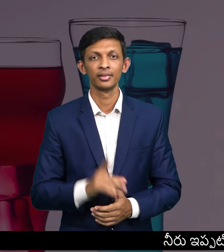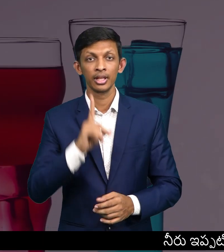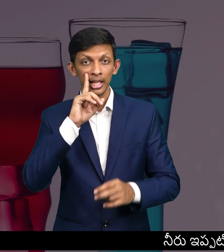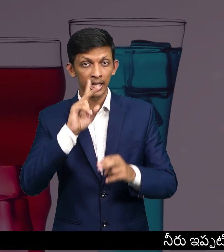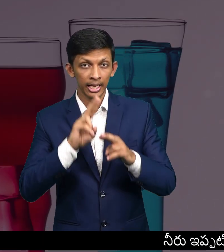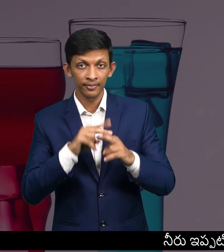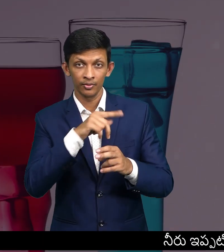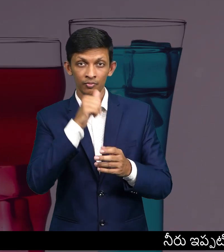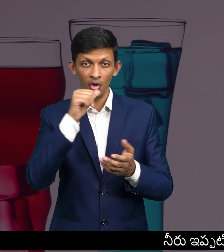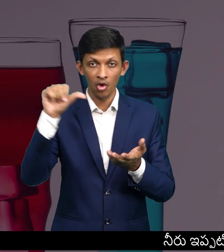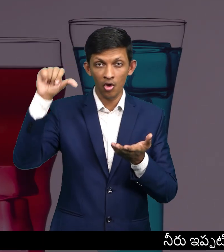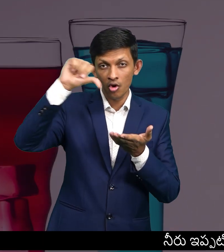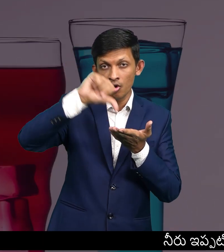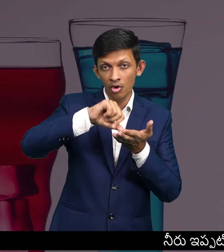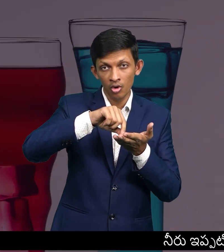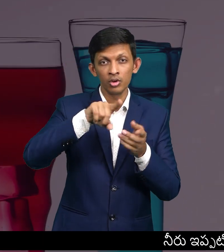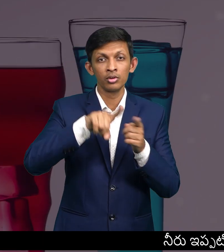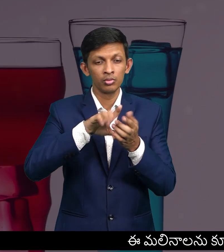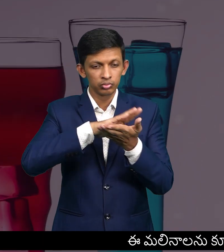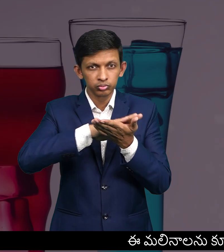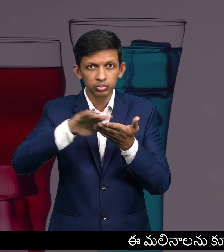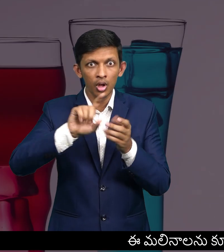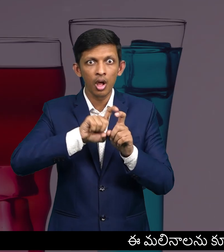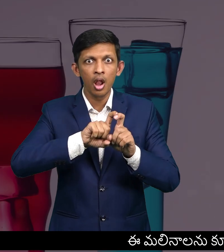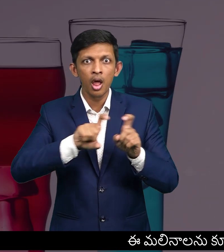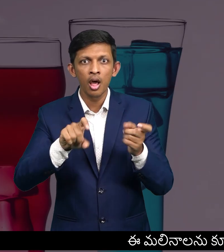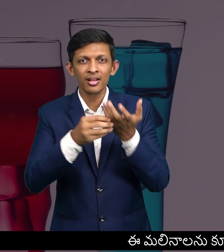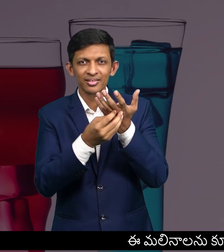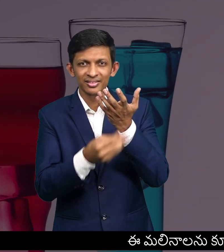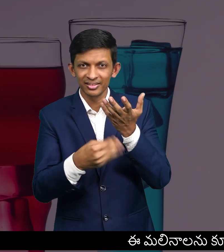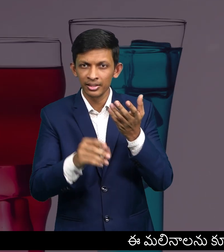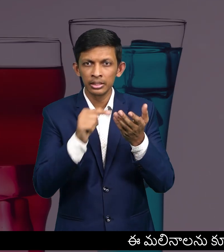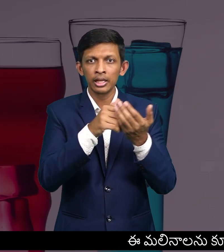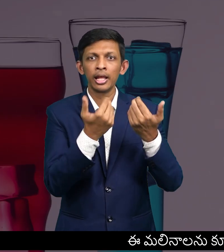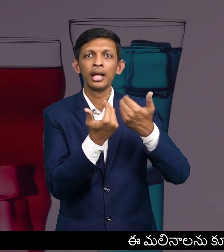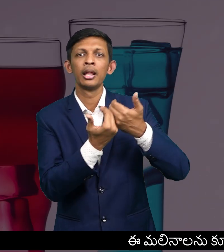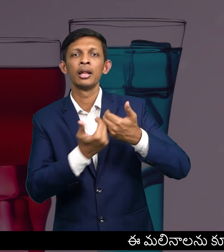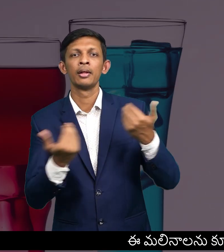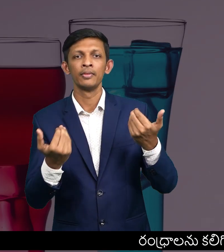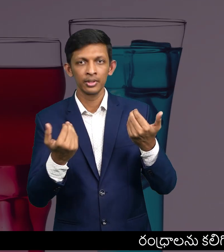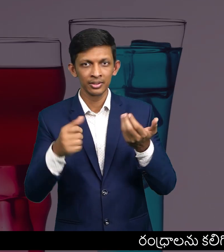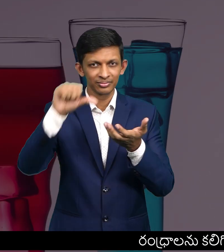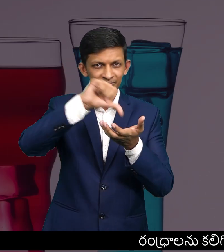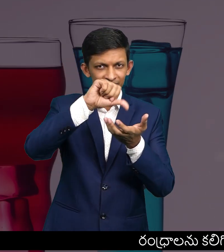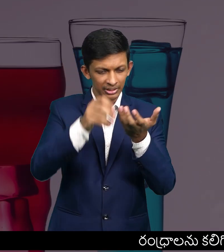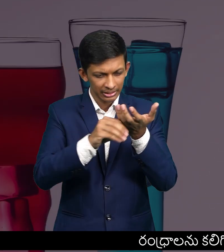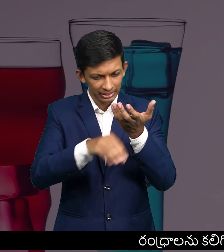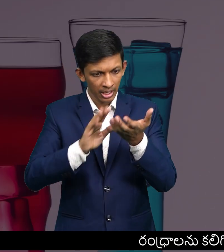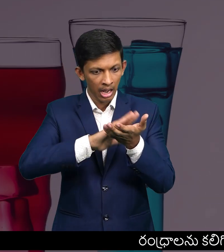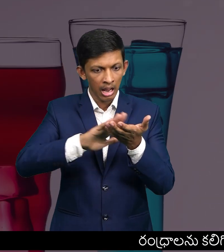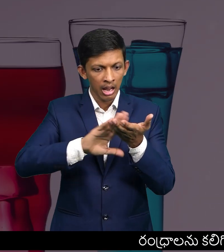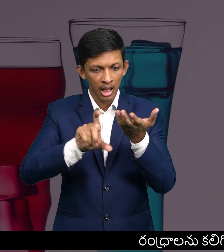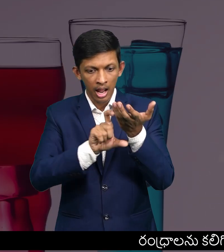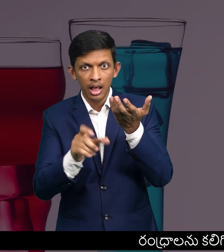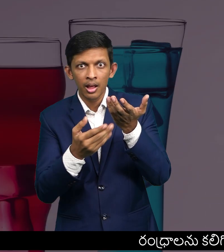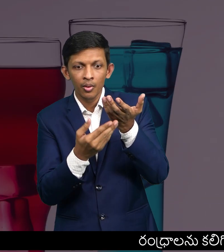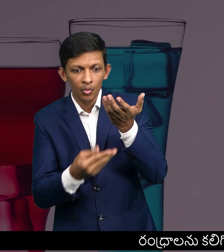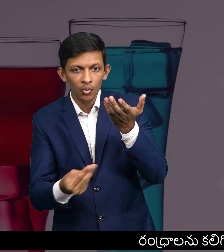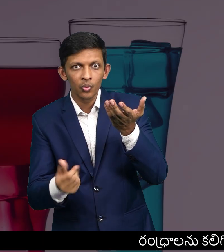నీరు ఇప్పటికీ బురదగా ఉంటే ఈ మలినాలను కూడా తొలగించటానికి చిన్న రంధ్రాలను కలిగి ఉన్న వడపోత కాగితం